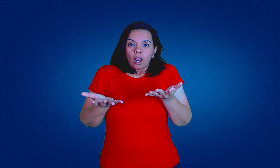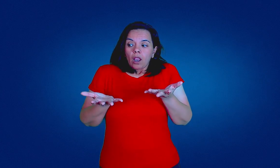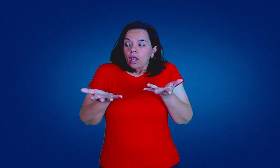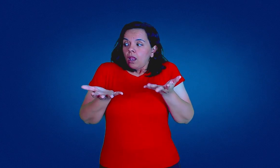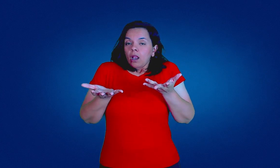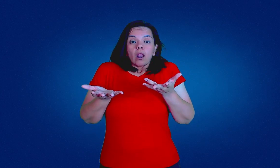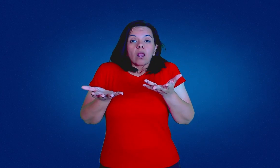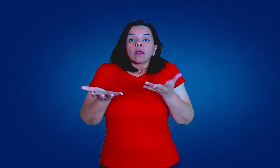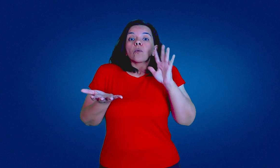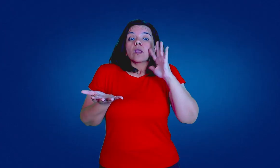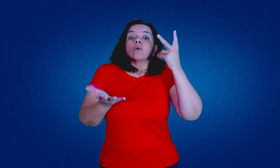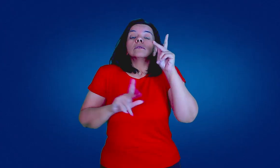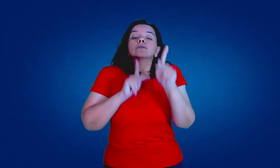ela elevasse.